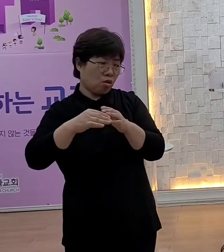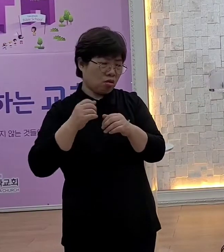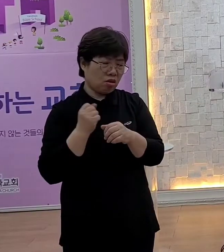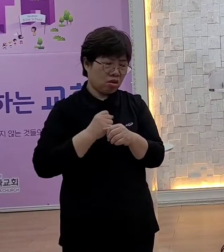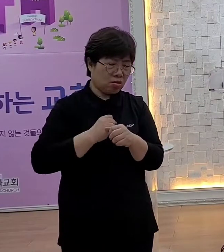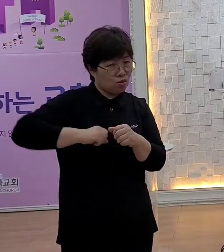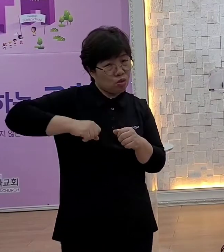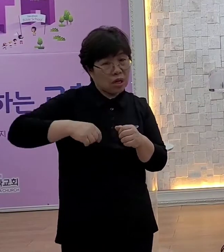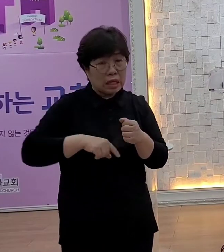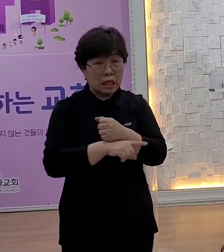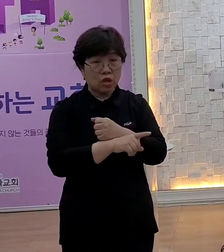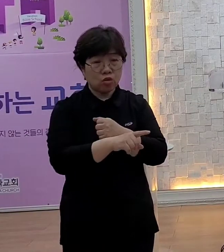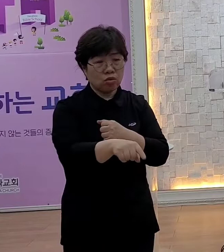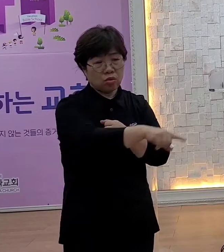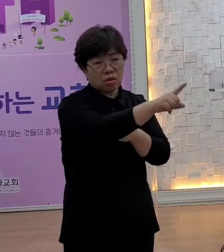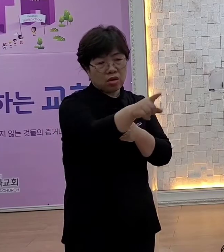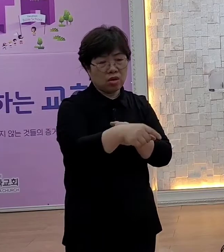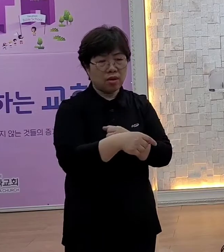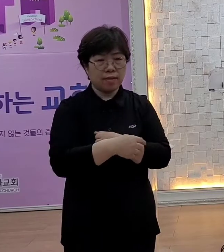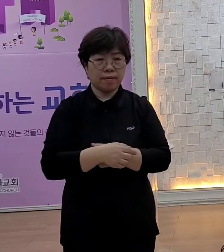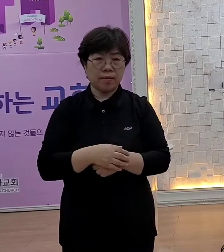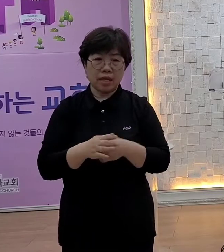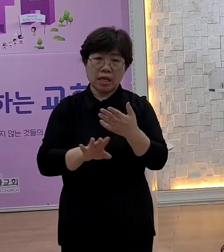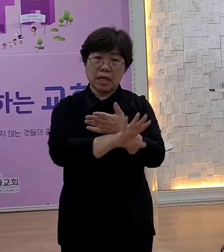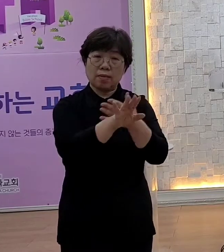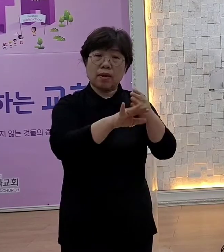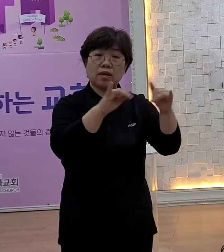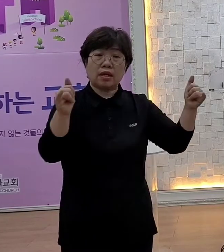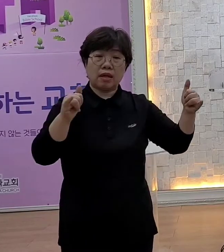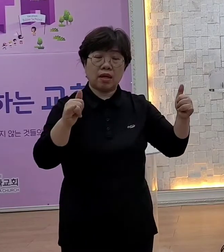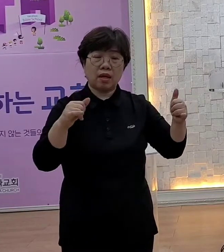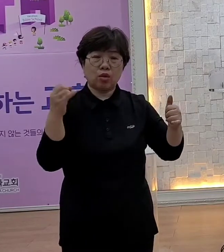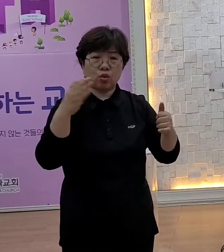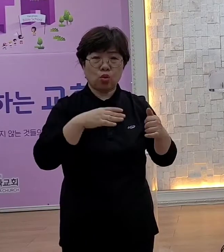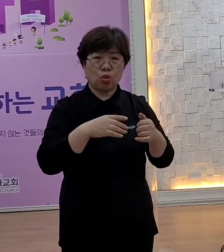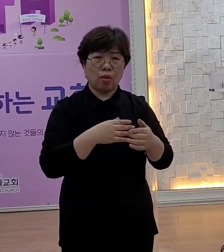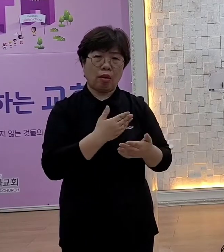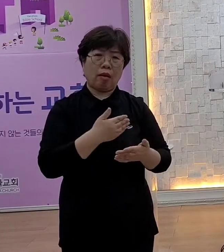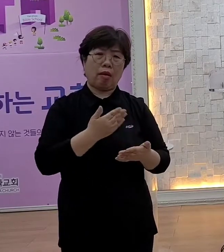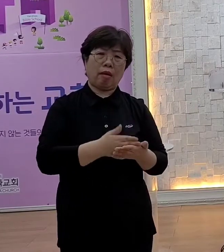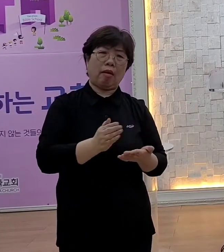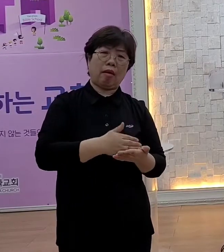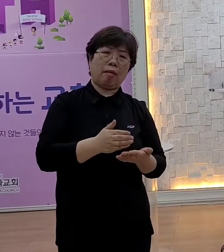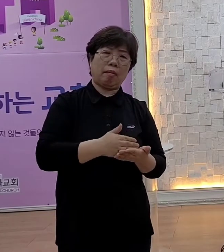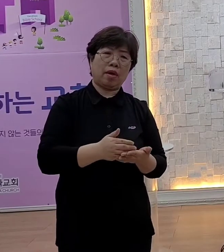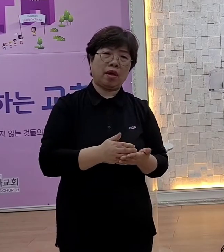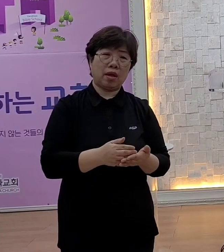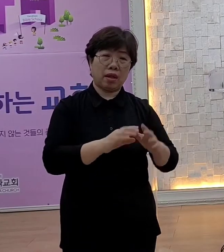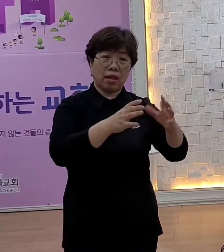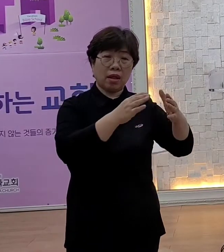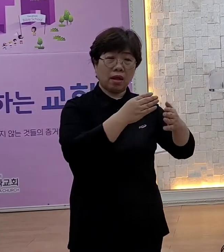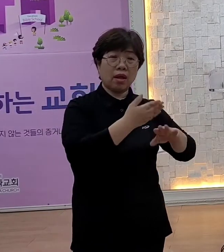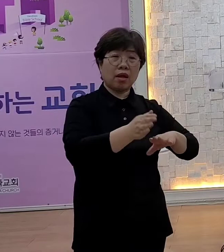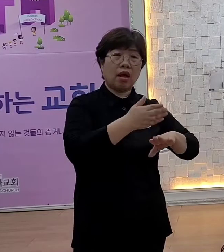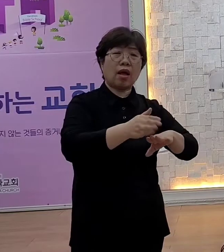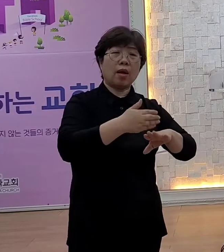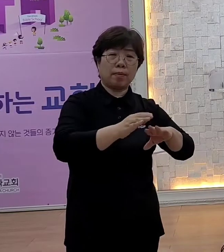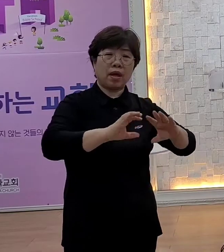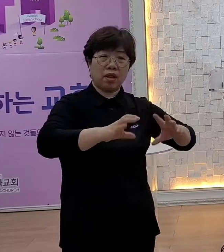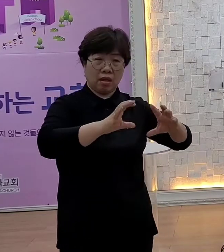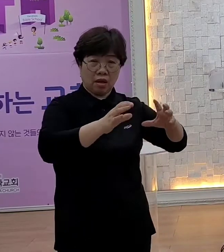패역했죠. 그 당시 아수르 제국만 해도 막 정말 깡패 나라였어요. 그러니까 그런